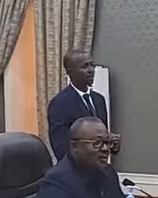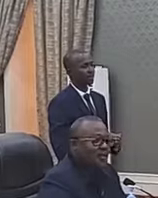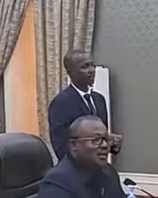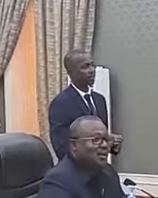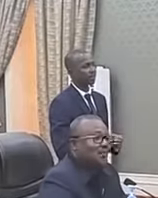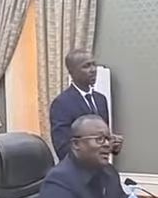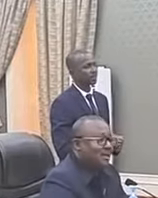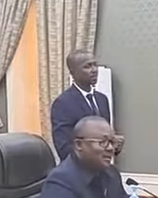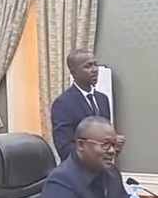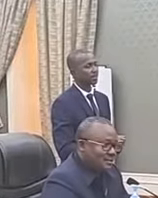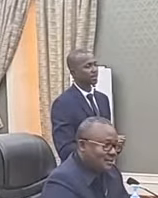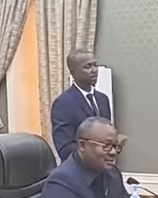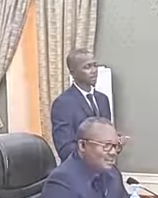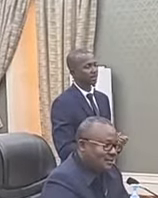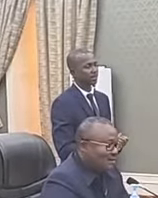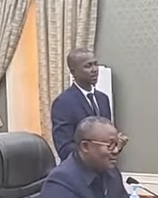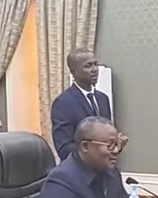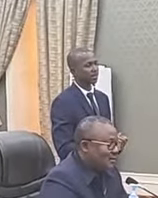pour chercher les moyens